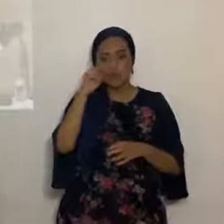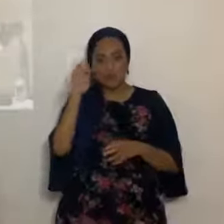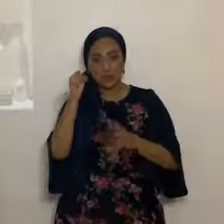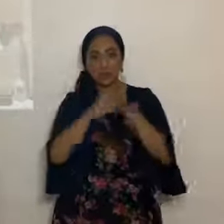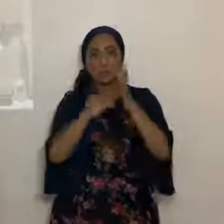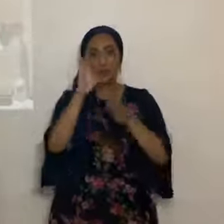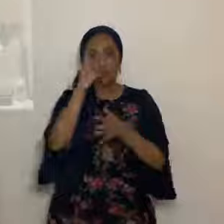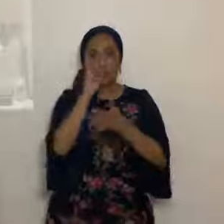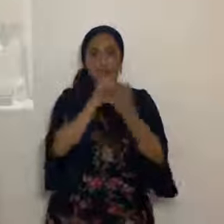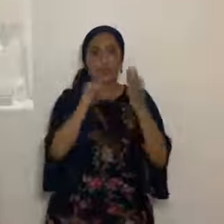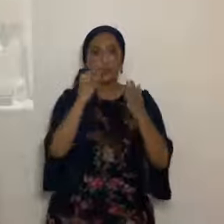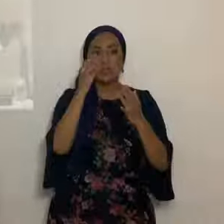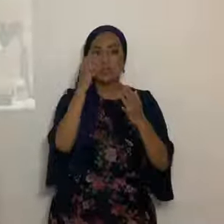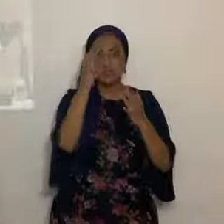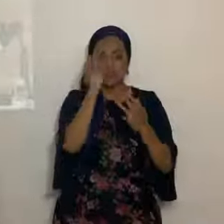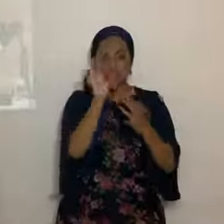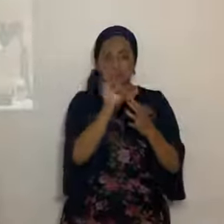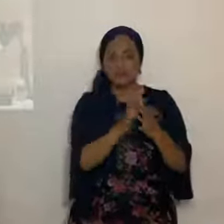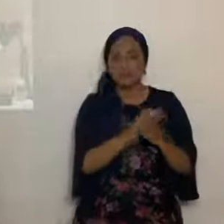6, verso 19.